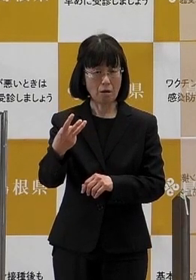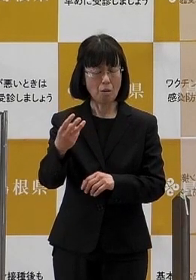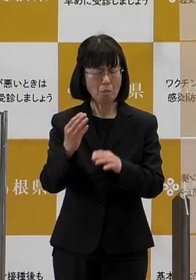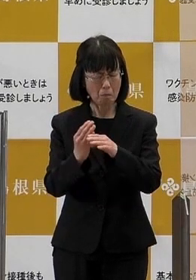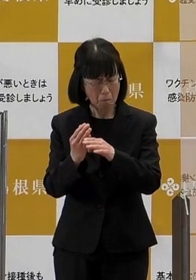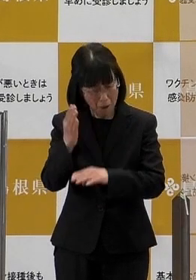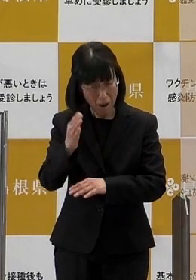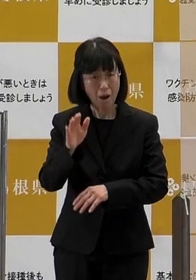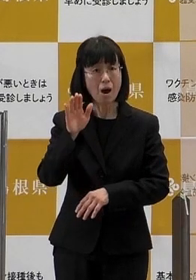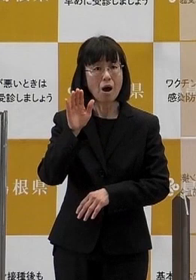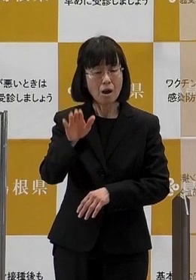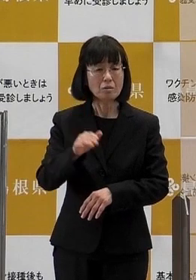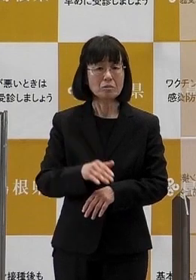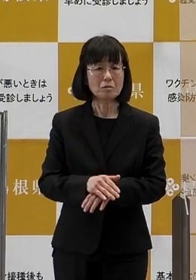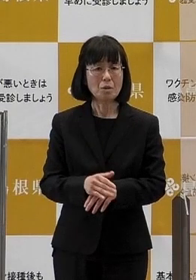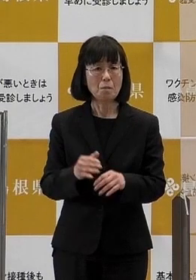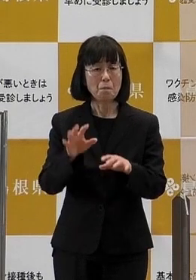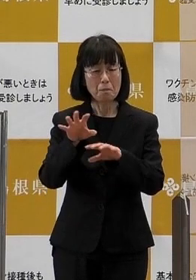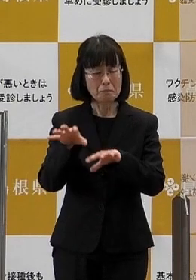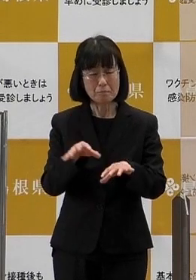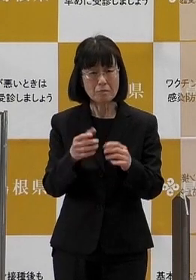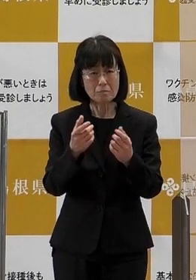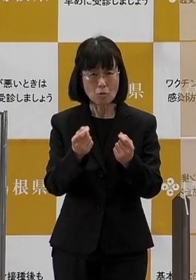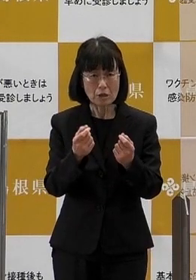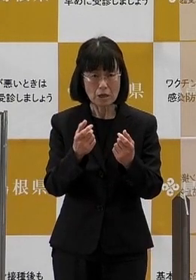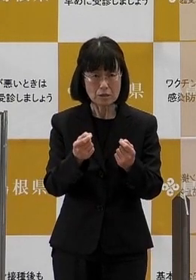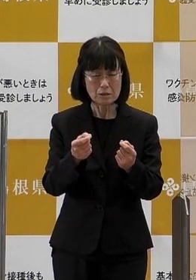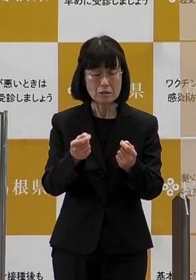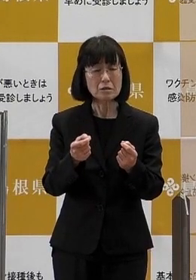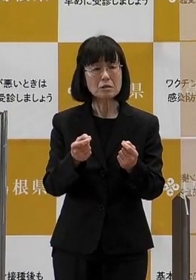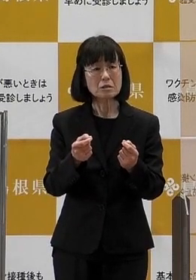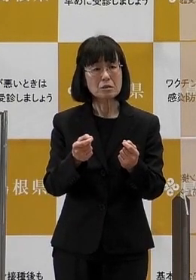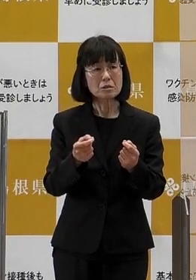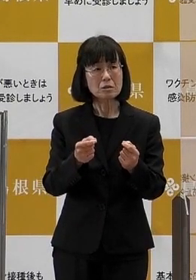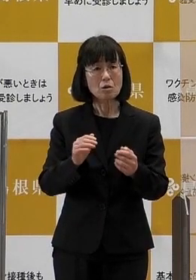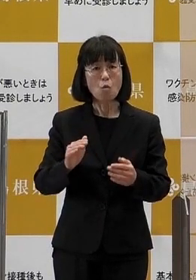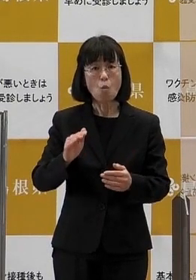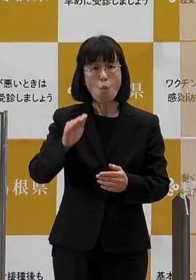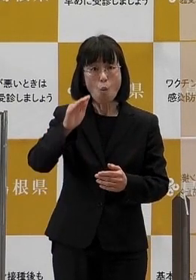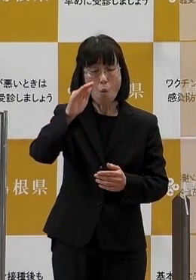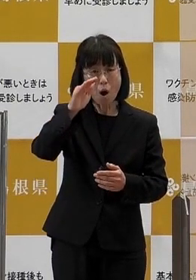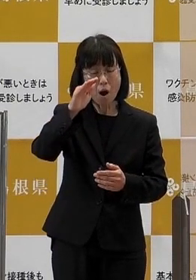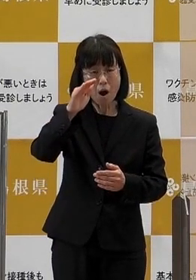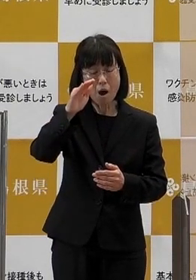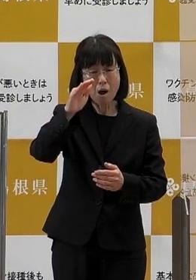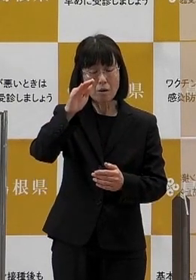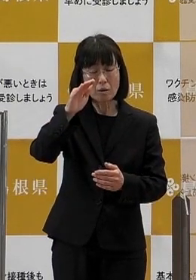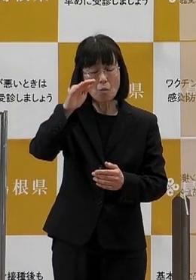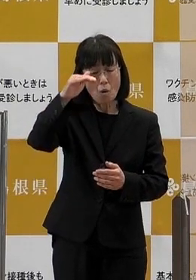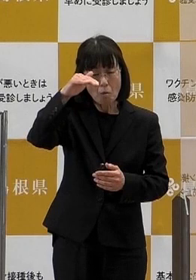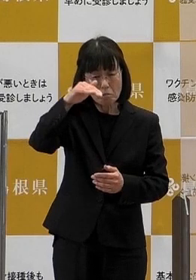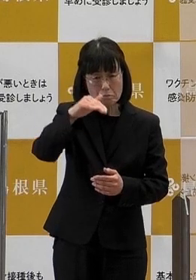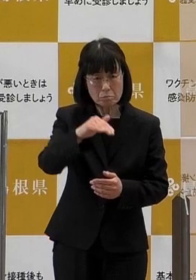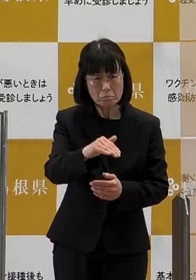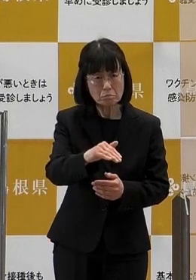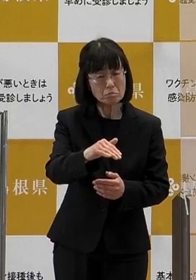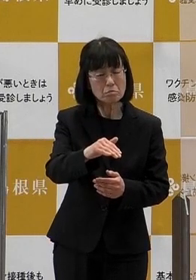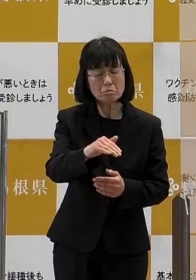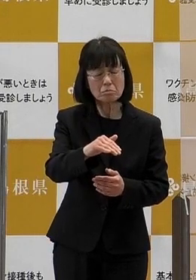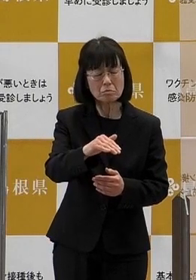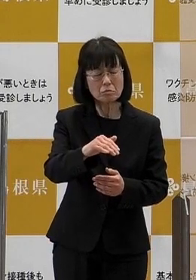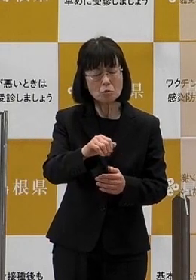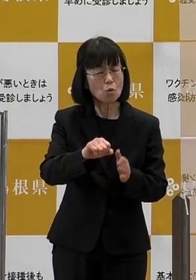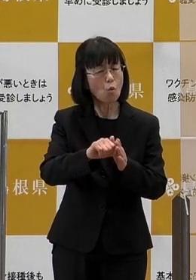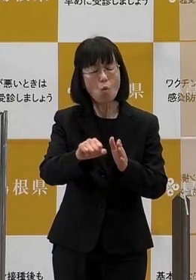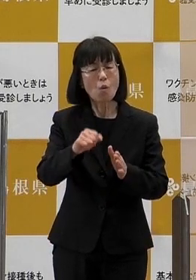ですから全く同じような、こう上がったものがこう降りるような効果を発現するのは難しいか